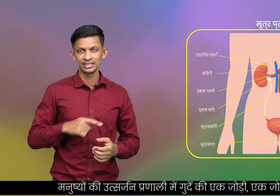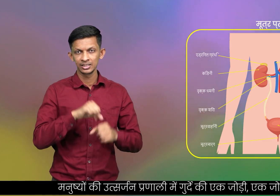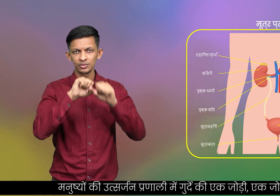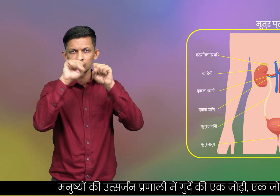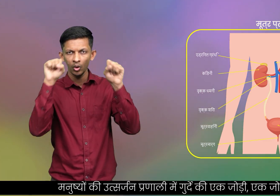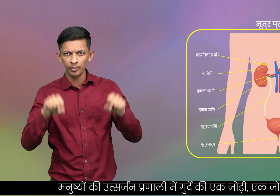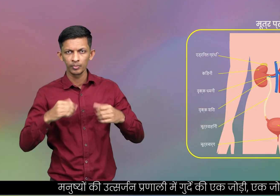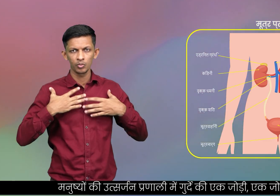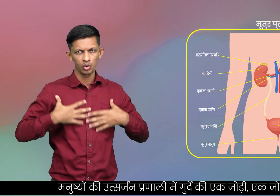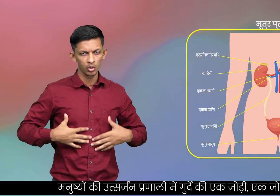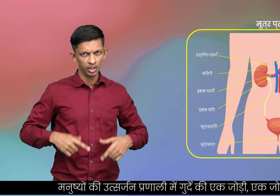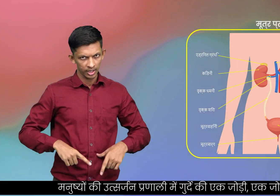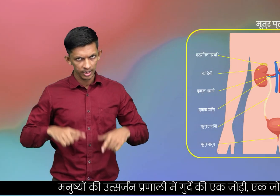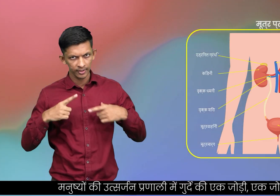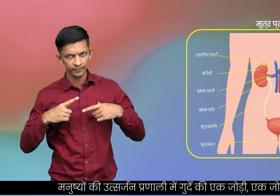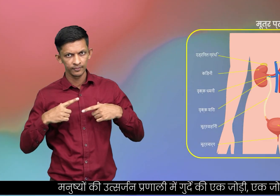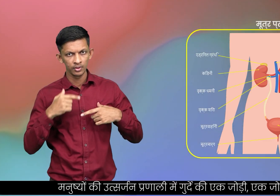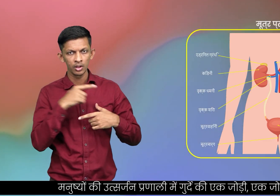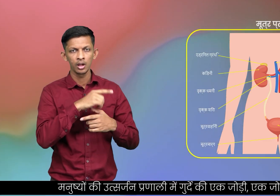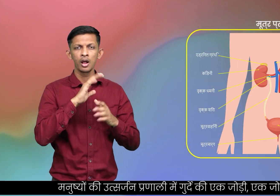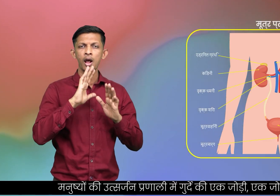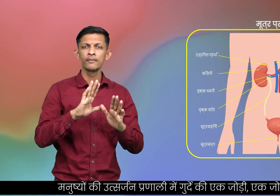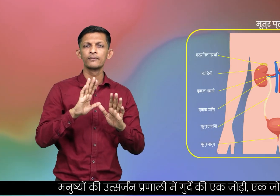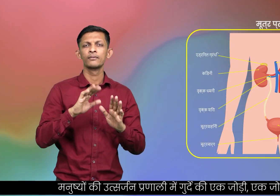मनुष्यों की उत्सर्जन प्रणाली में गुर्दे की